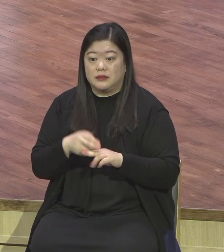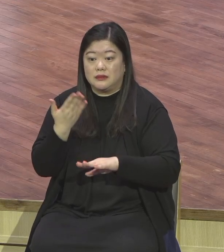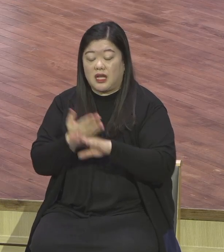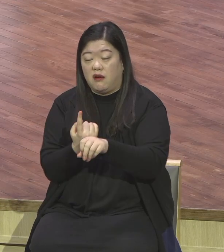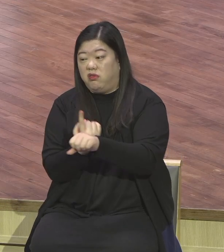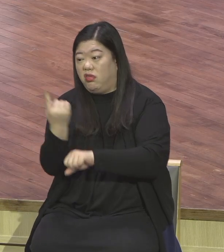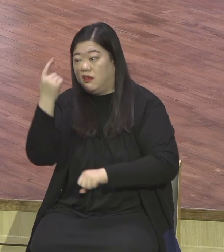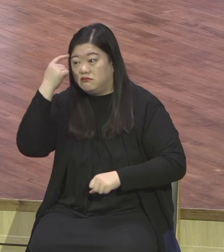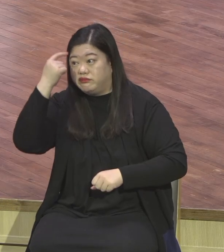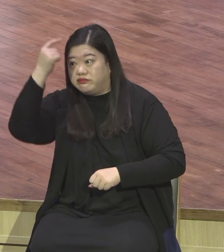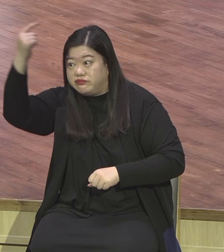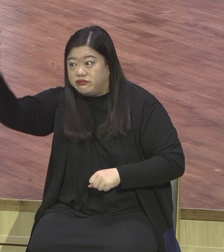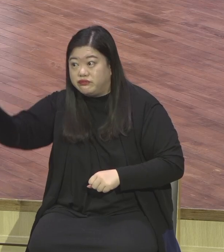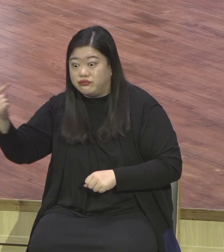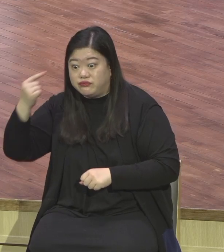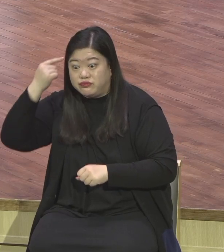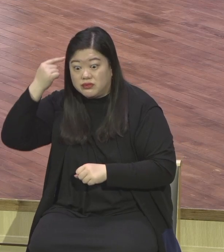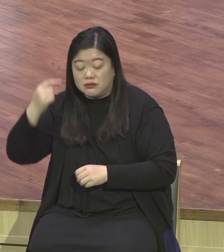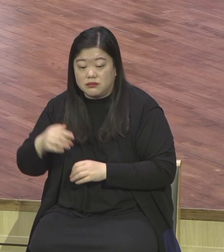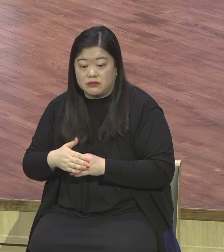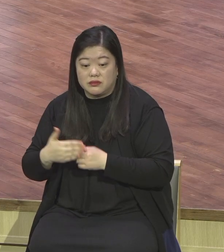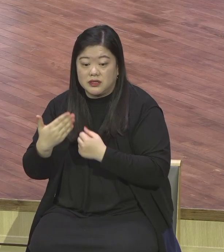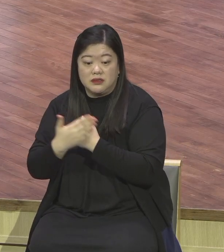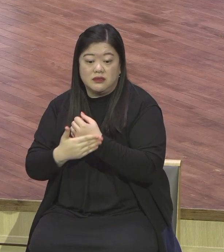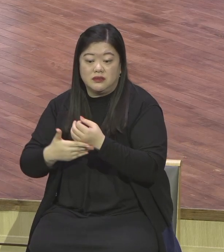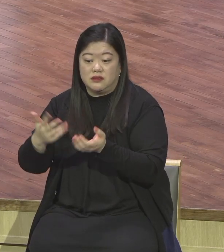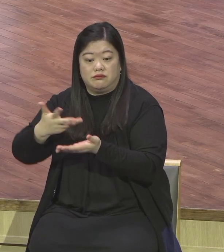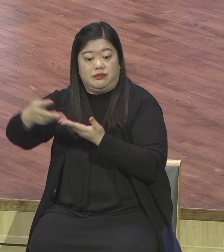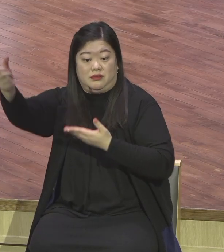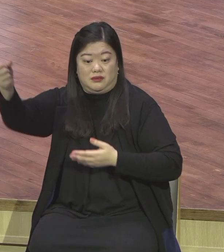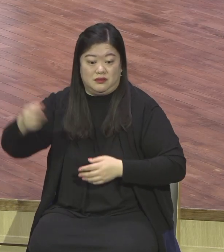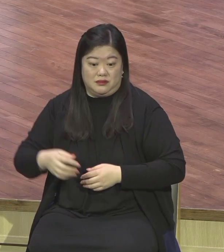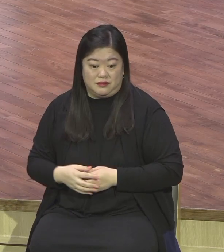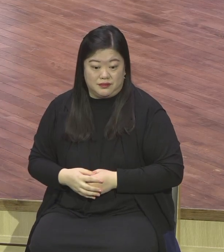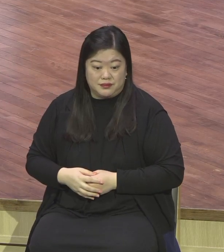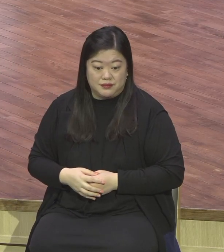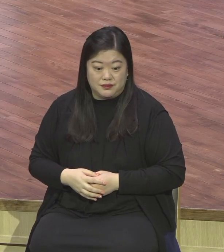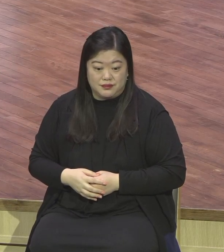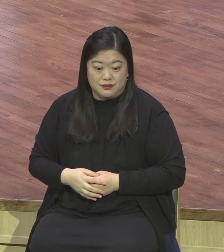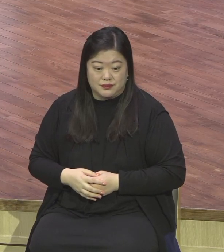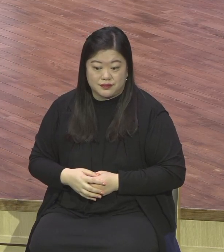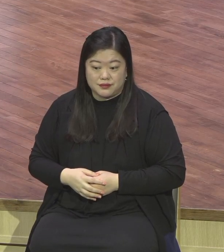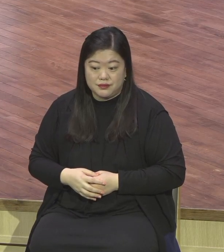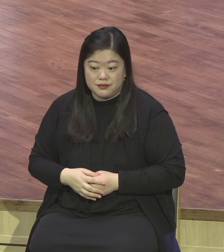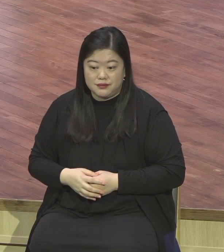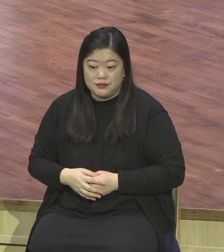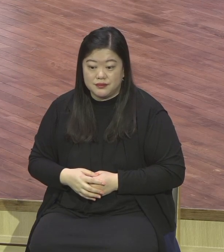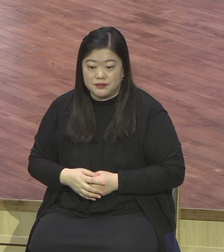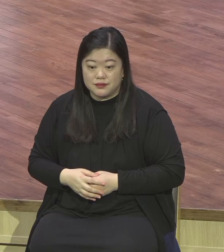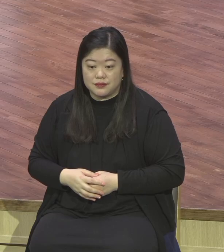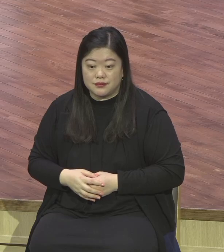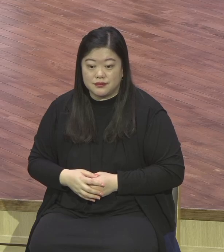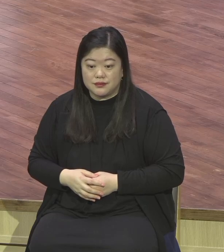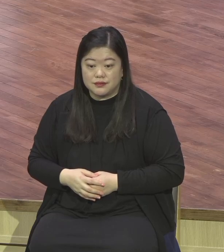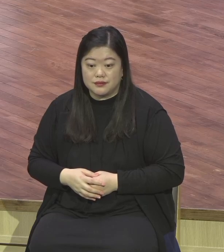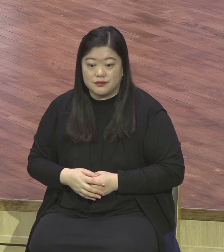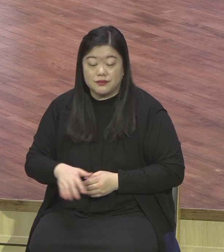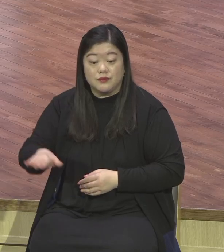종종 말씀드리지만요 듣고 헐어버리지 않으면요